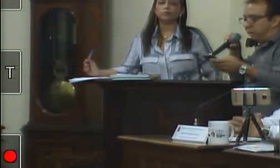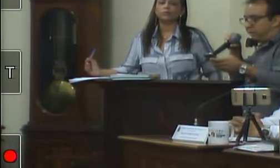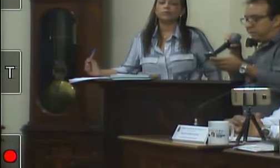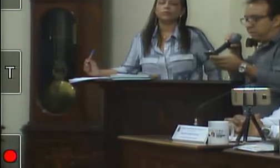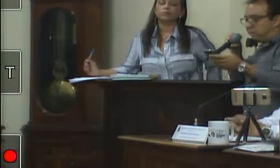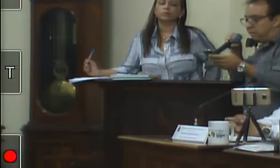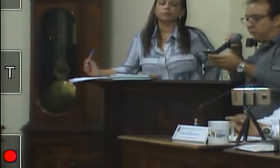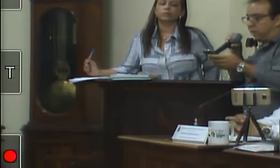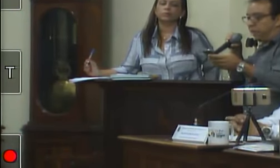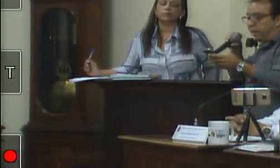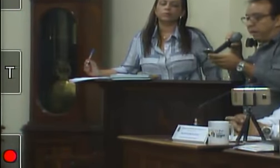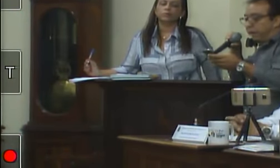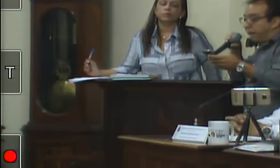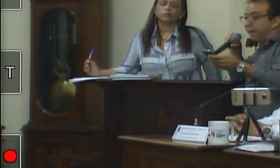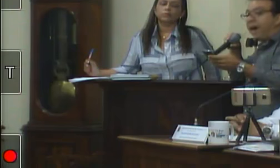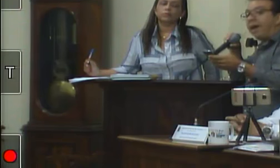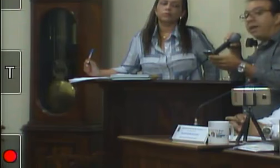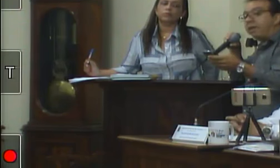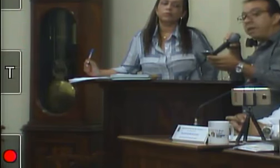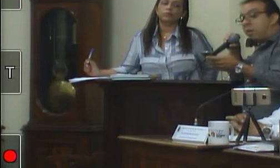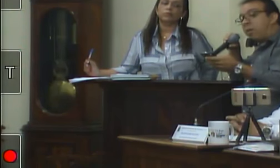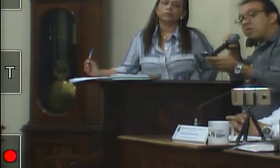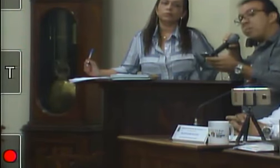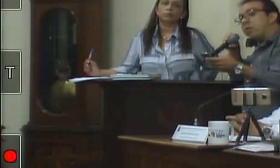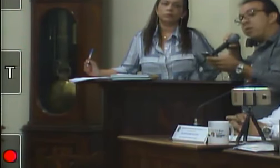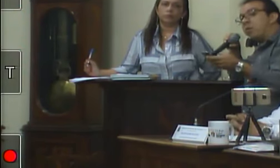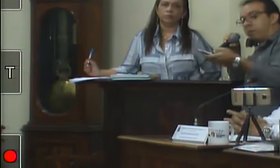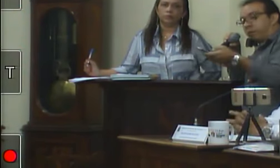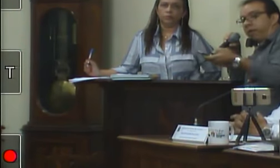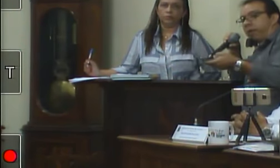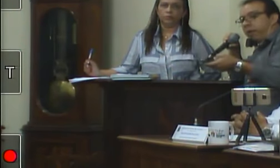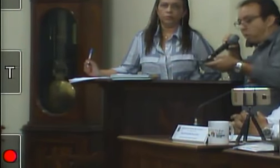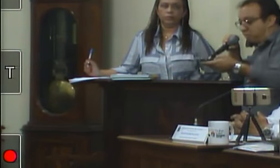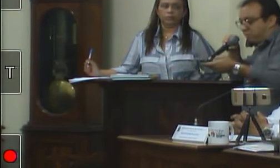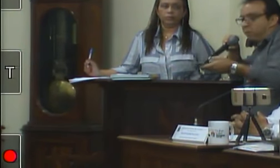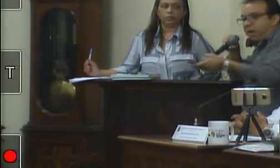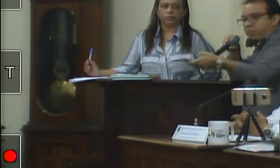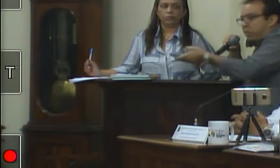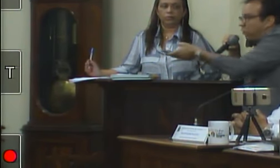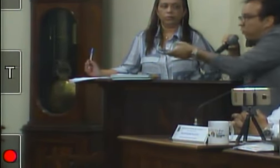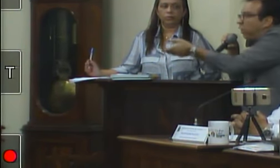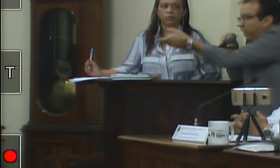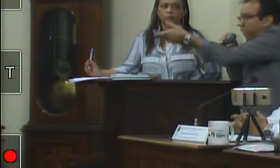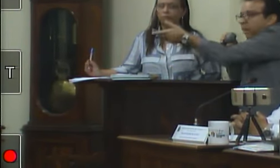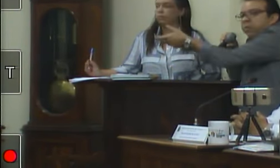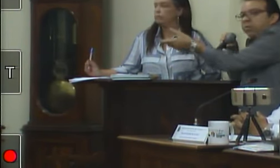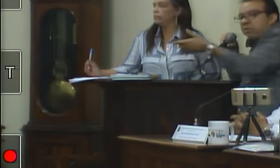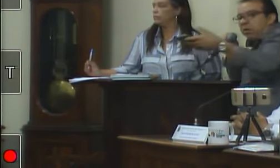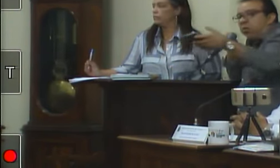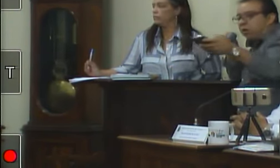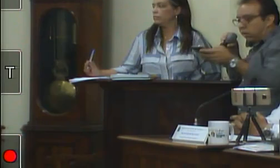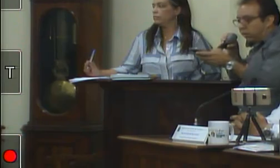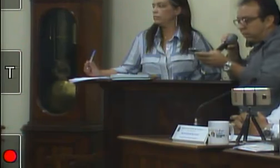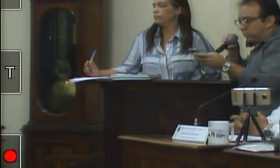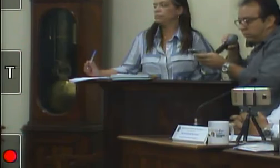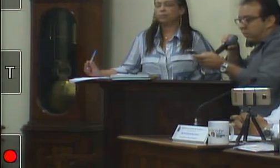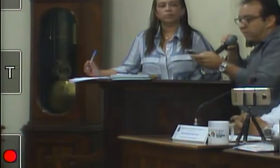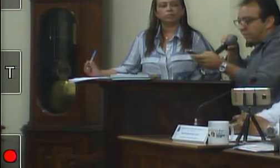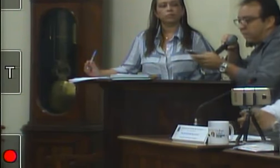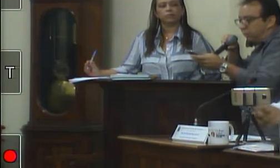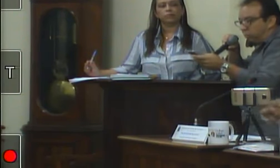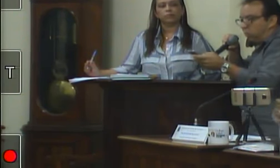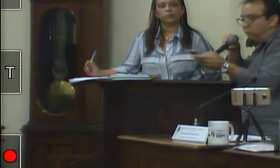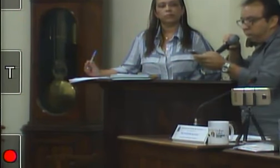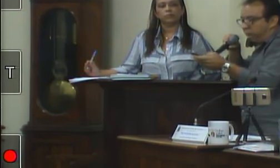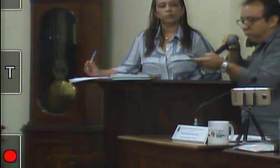a orientação do Estado. Ele ainda não respondeu oficialmente, por isso que ainda não encaminhei para o Saulo e para você, mas